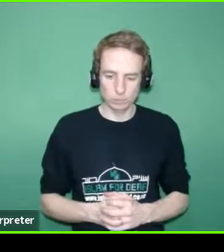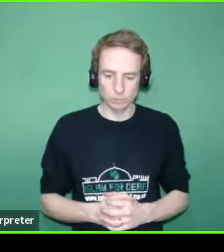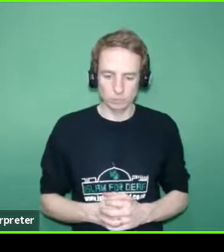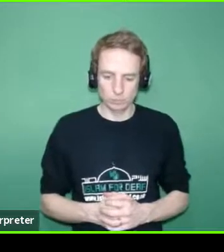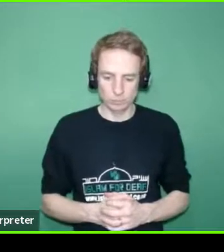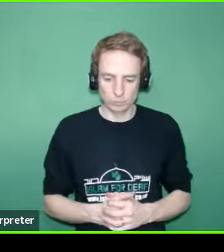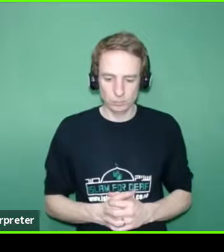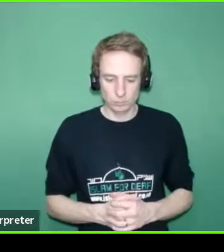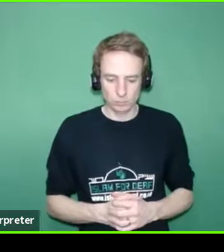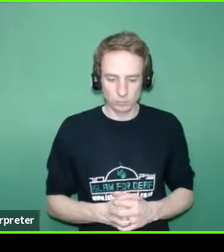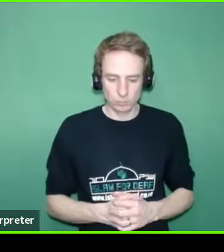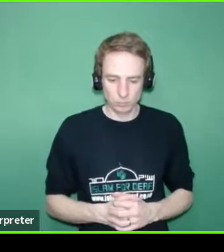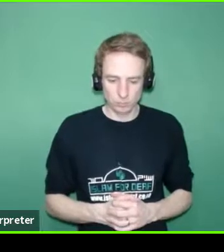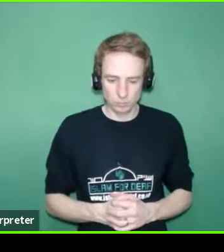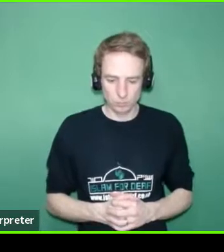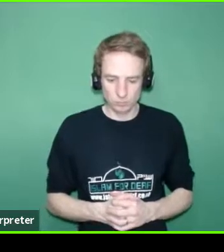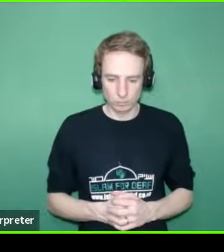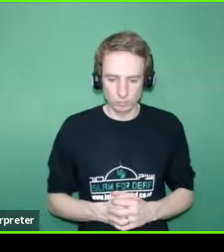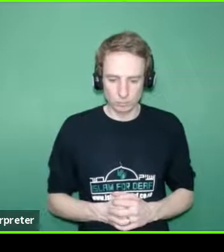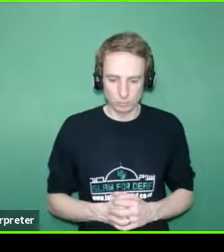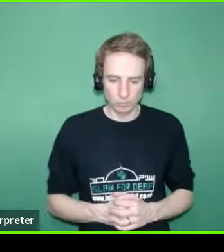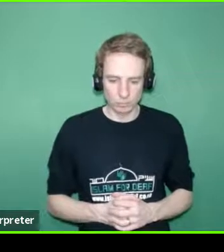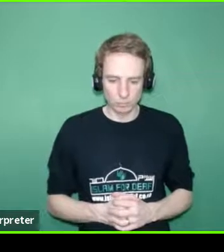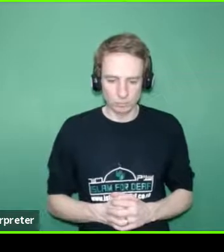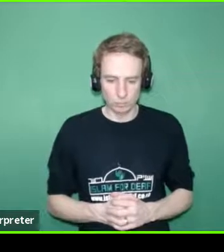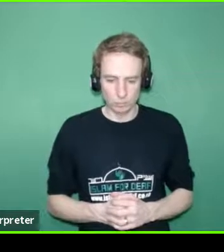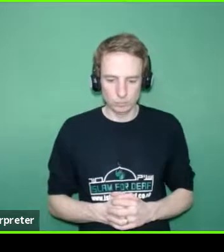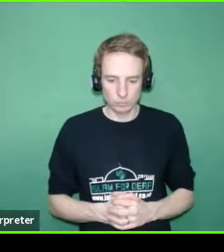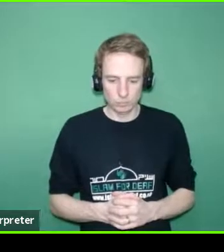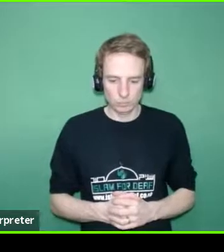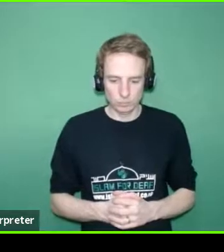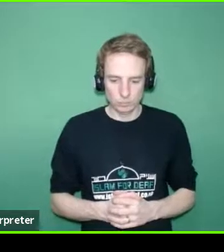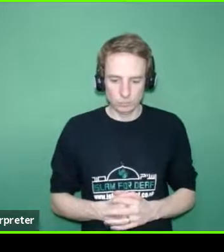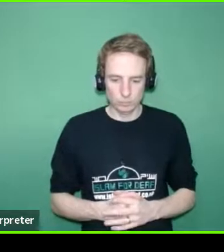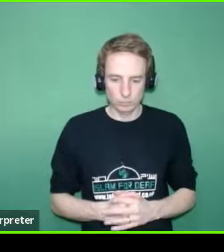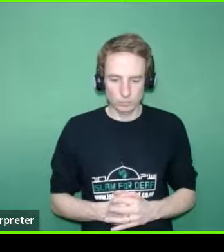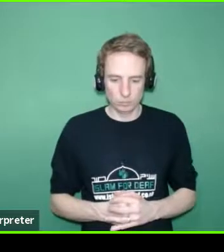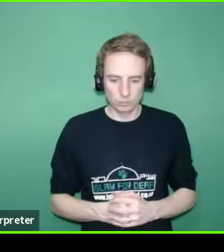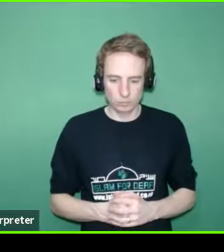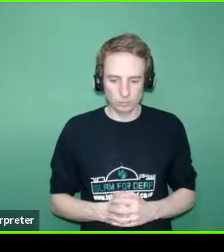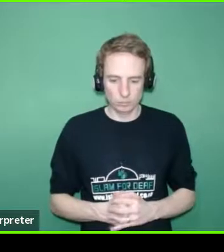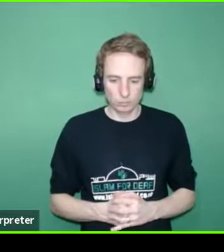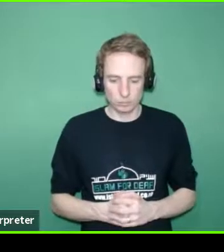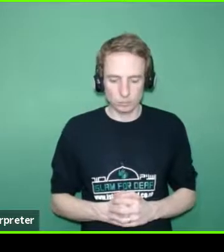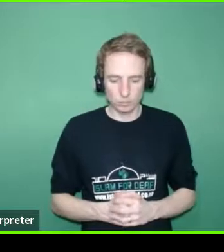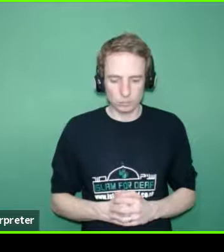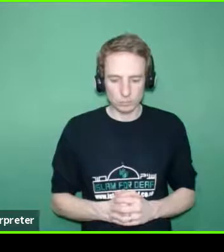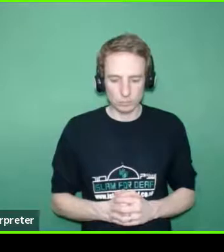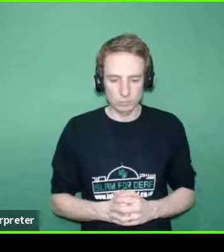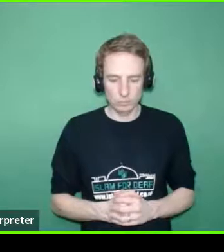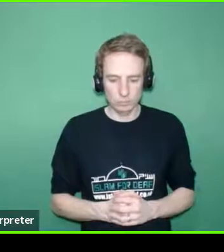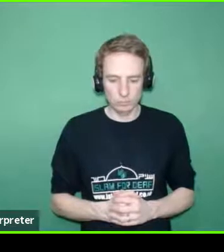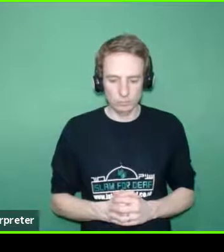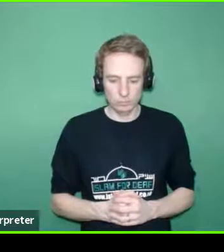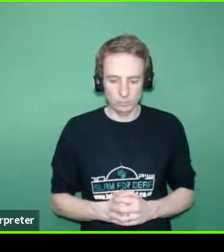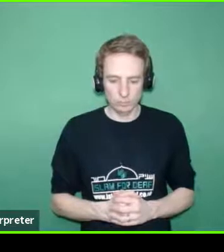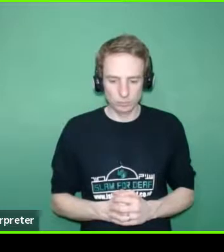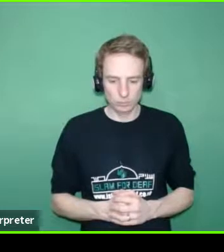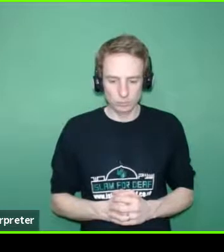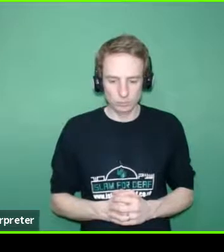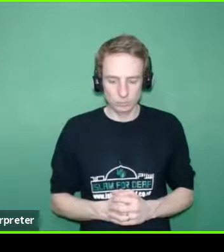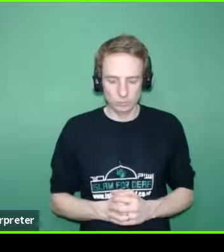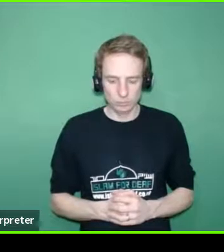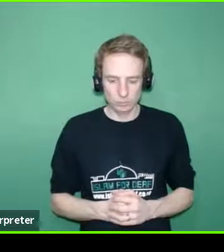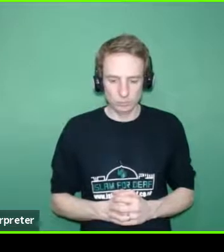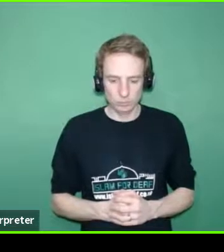فم الصائم بالنسبة للناس غير مستحب، لكن لما كان ذلك طاعة كان